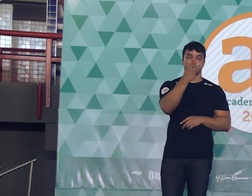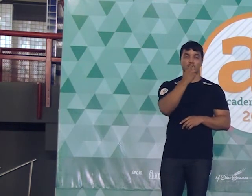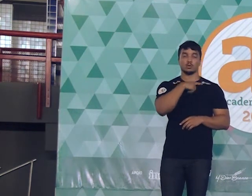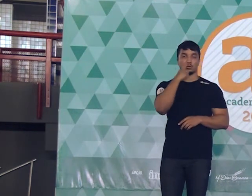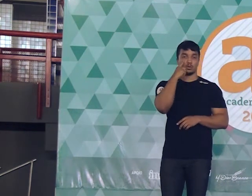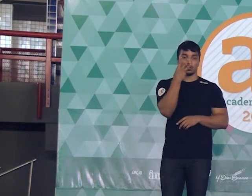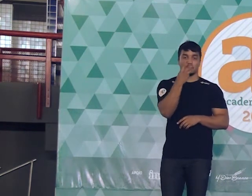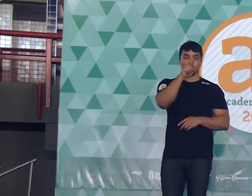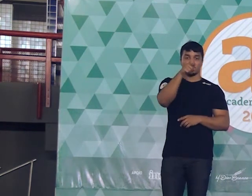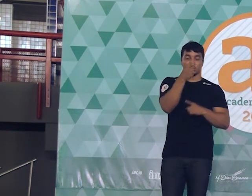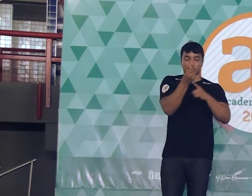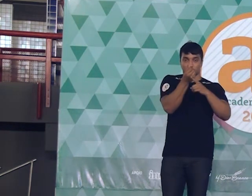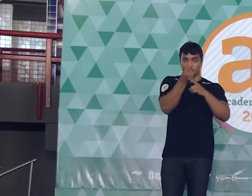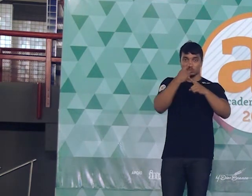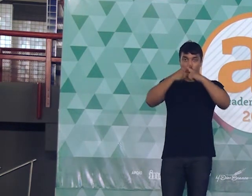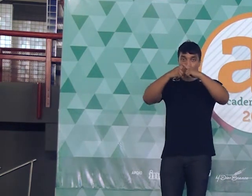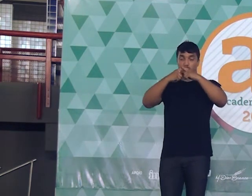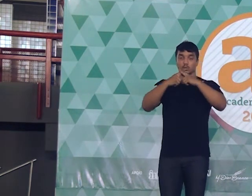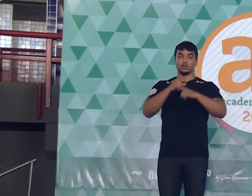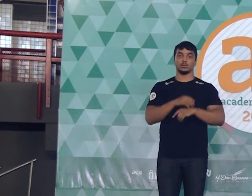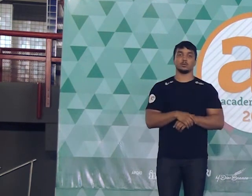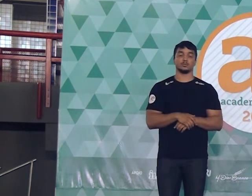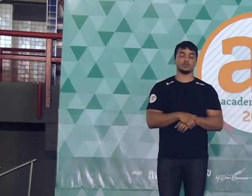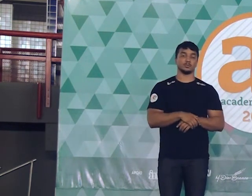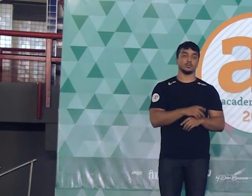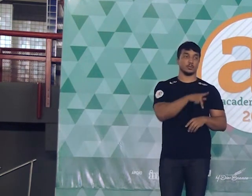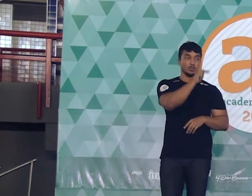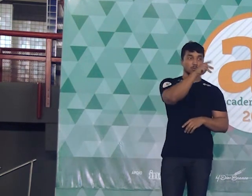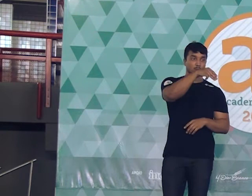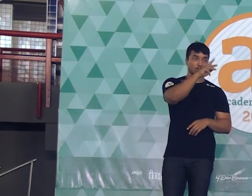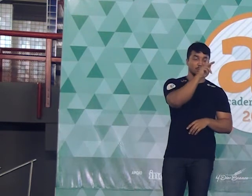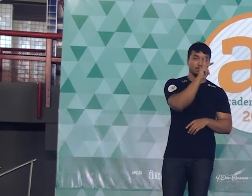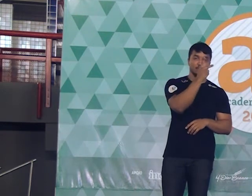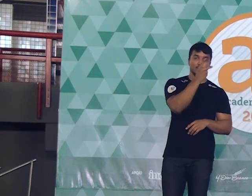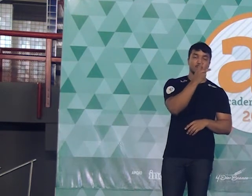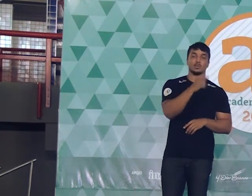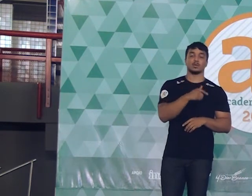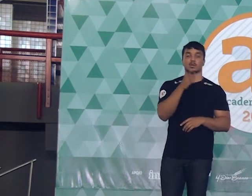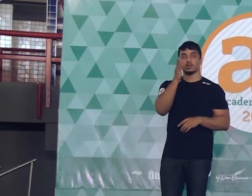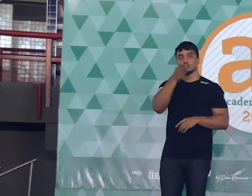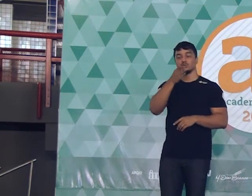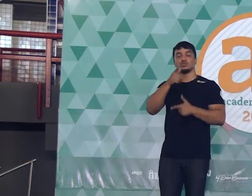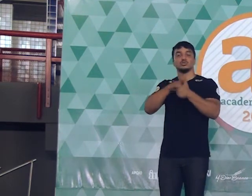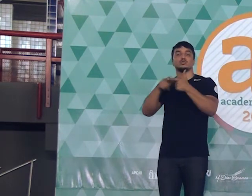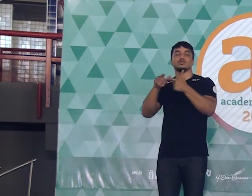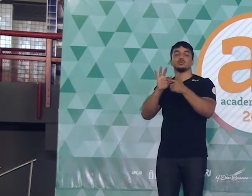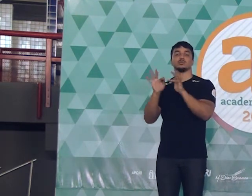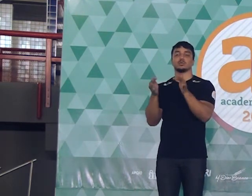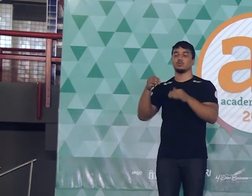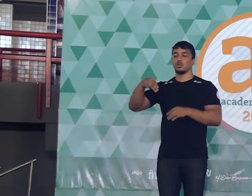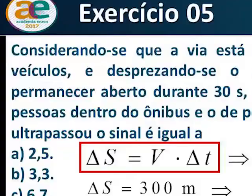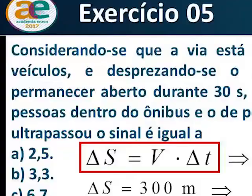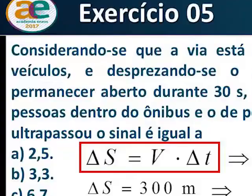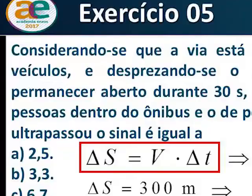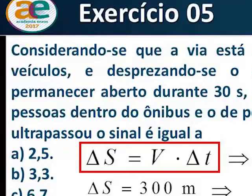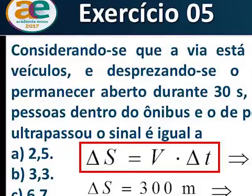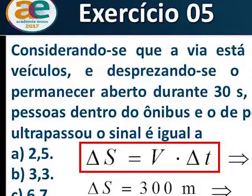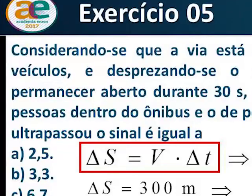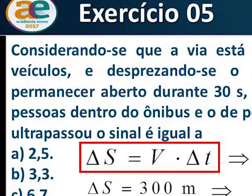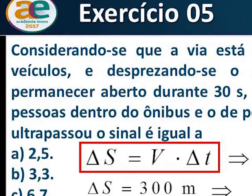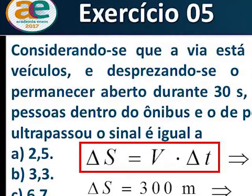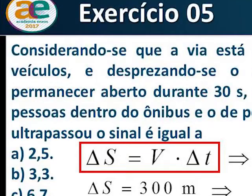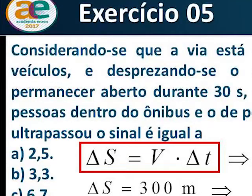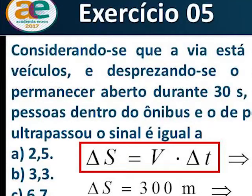por 3,6 e de quilômetro por hora para metro por segundo, divide. No nosso caso, nós temos uma velocidade